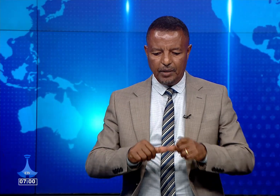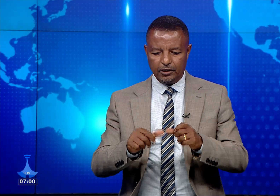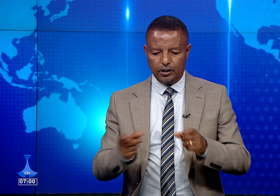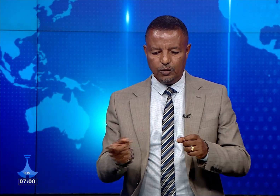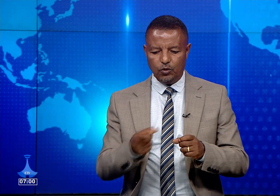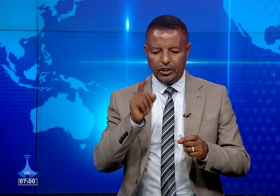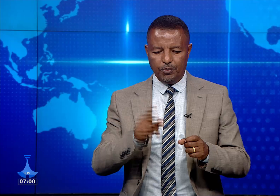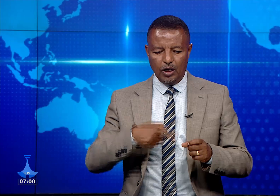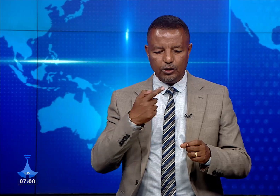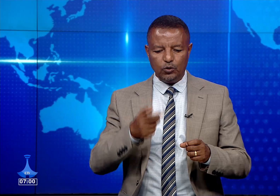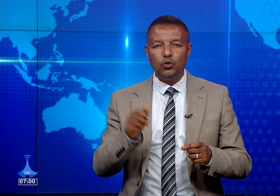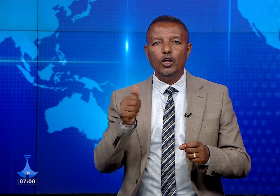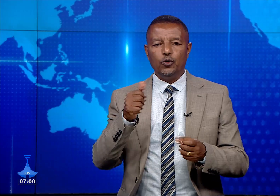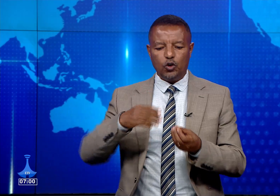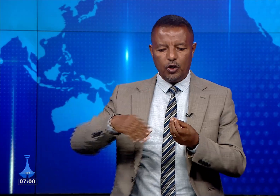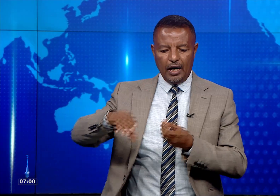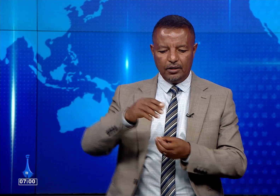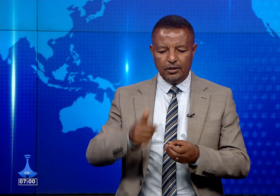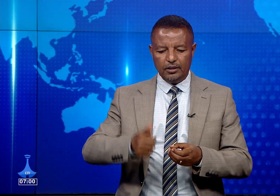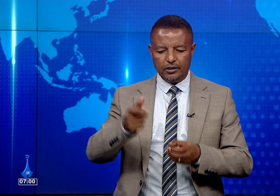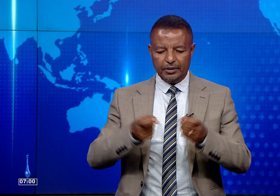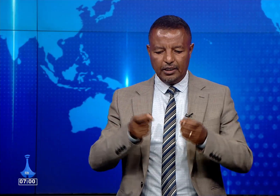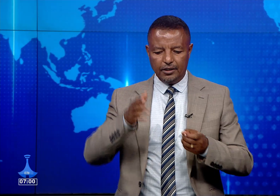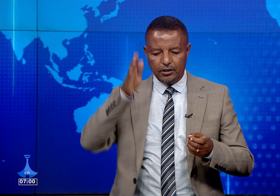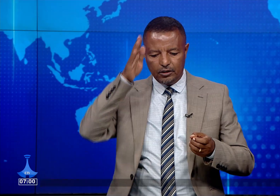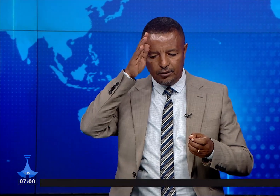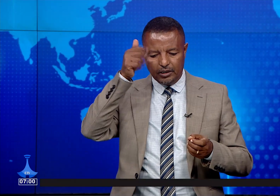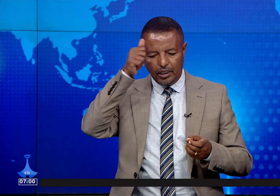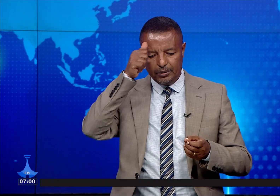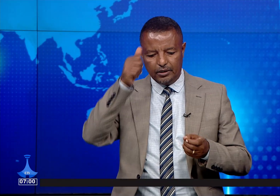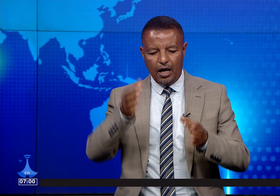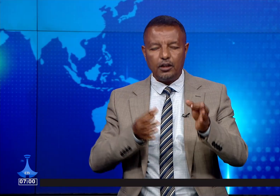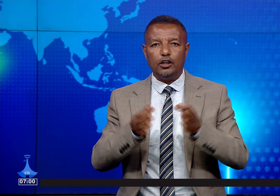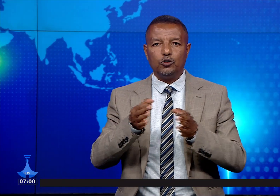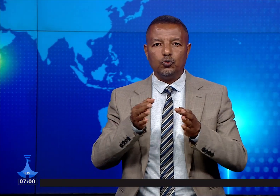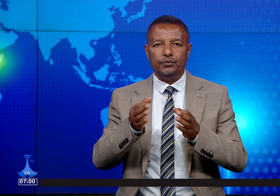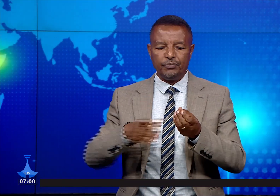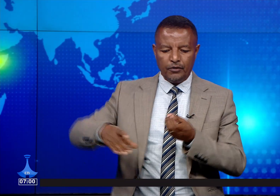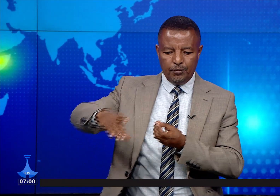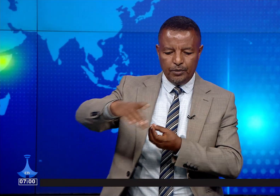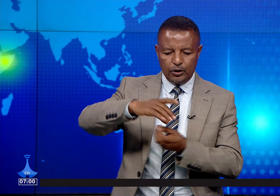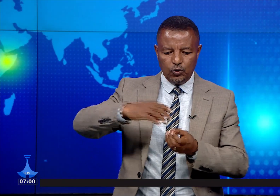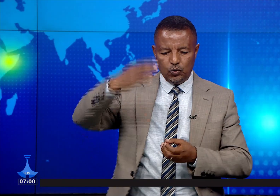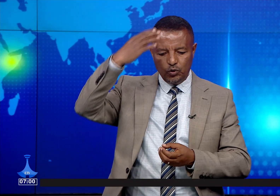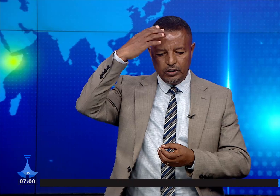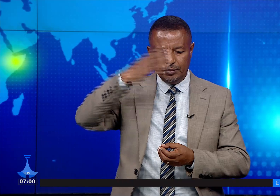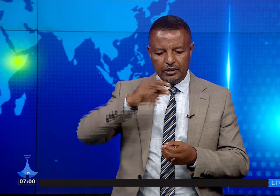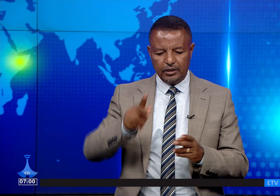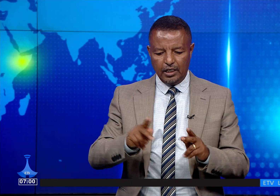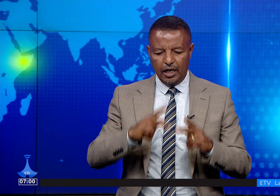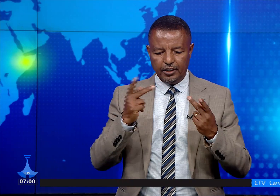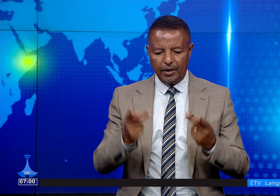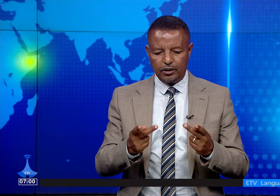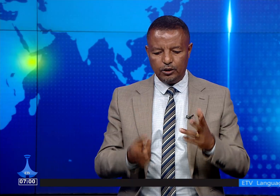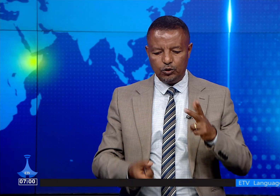ድልን የሚያስቀጥል መሆን ይገባዋል ሲሉ የኦሮሚያ ክልል ርዕሰ መስተዳድር ሽመልስ አብዲሳ ገለጹ። በክልሉ